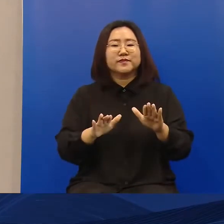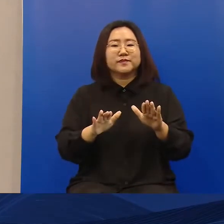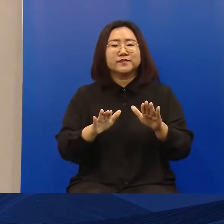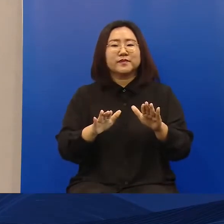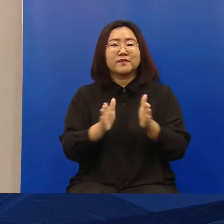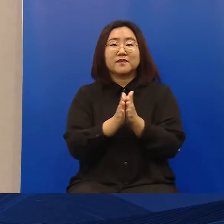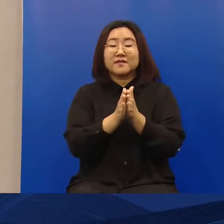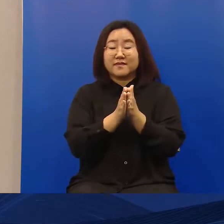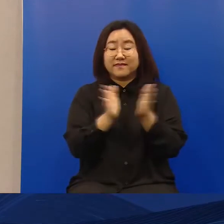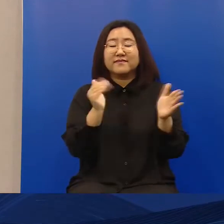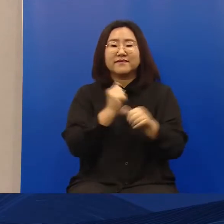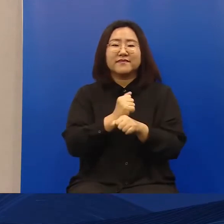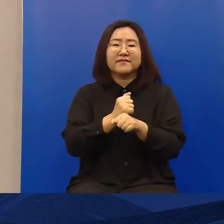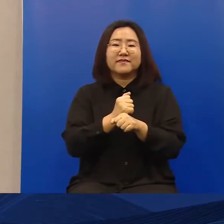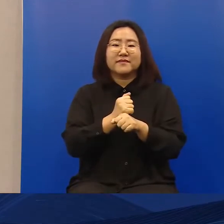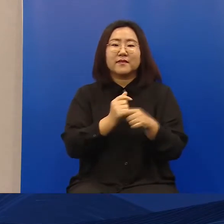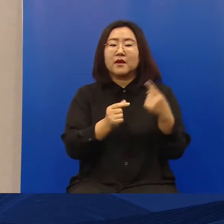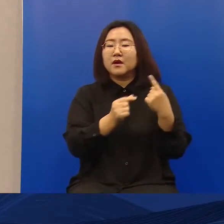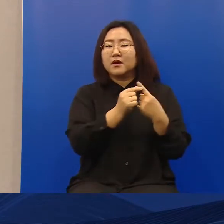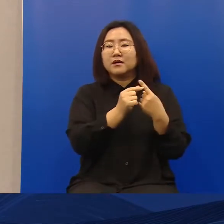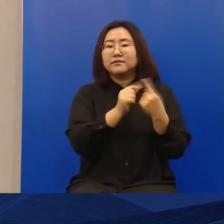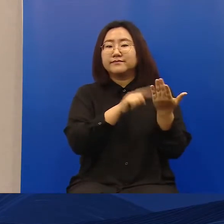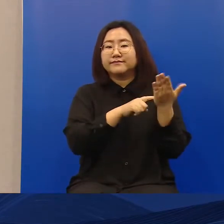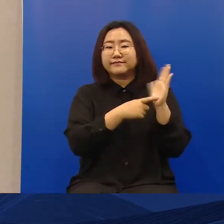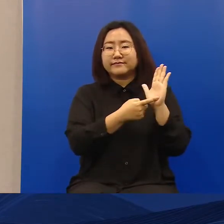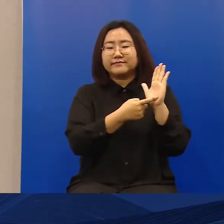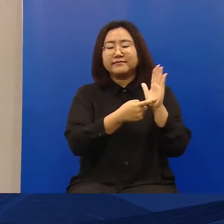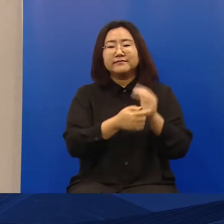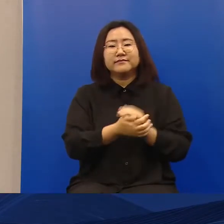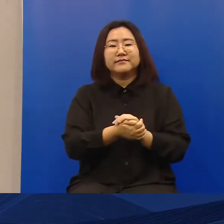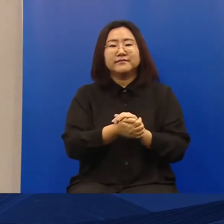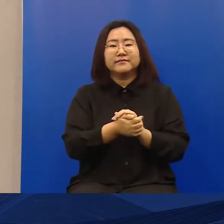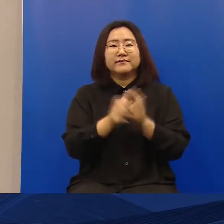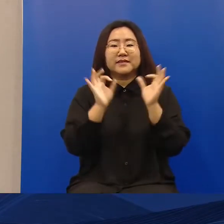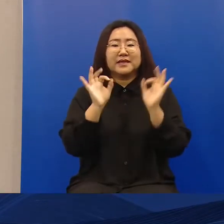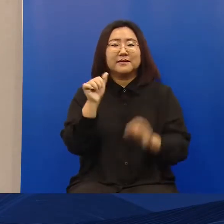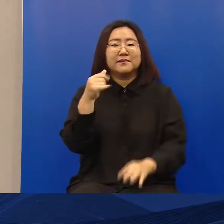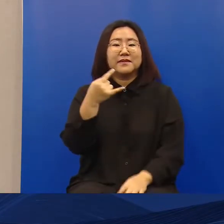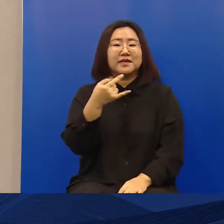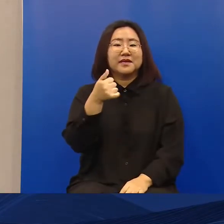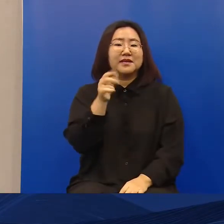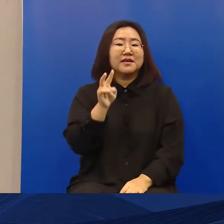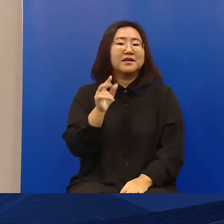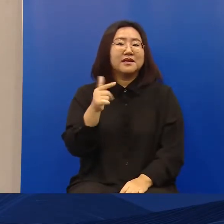세션을 시작하겠습니다. 첫 번째 발표입니다. 김희연